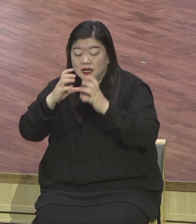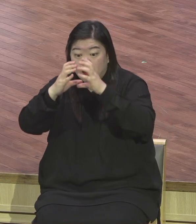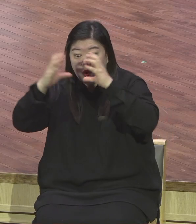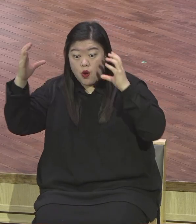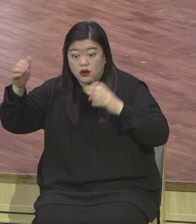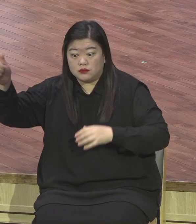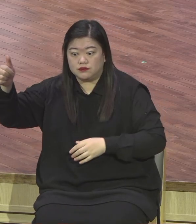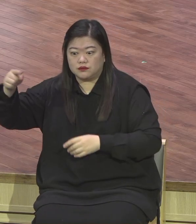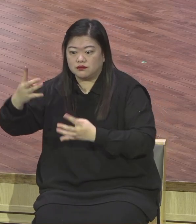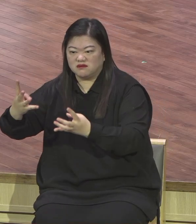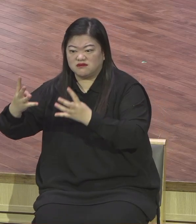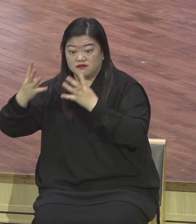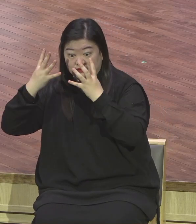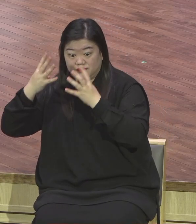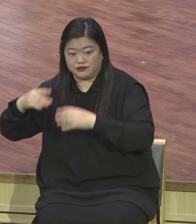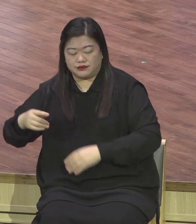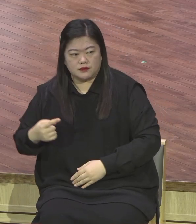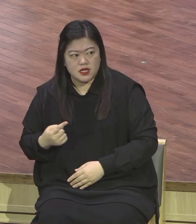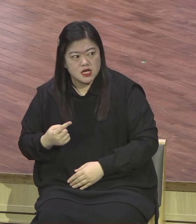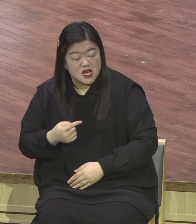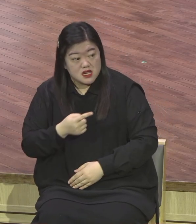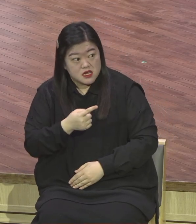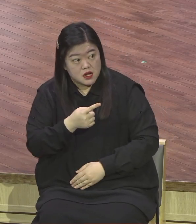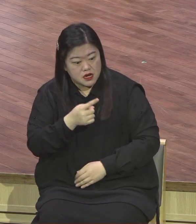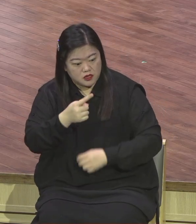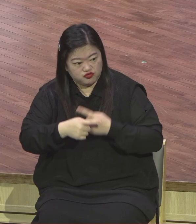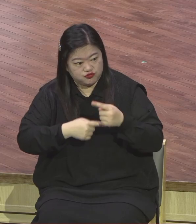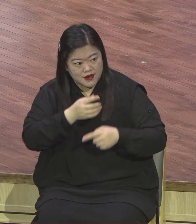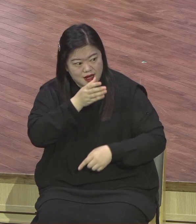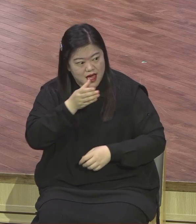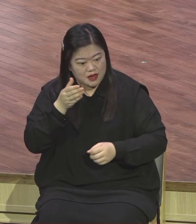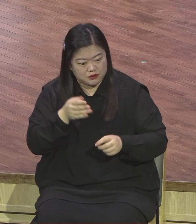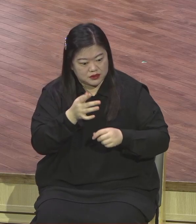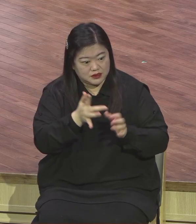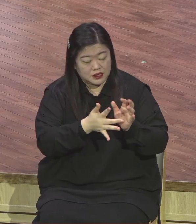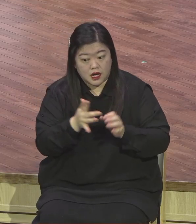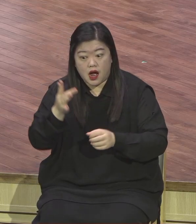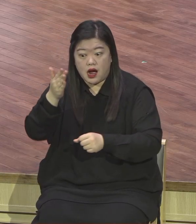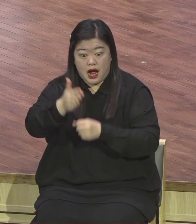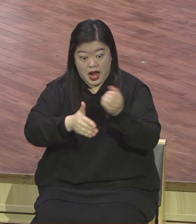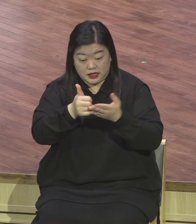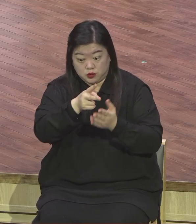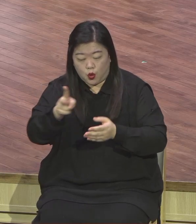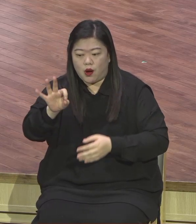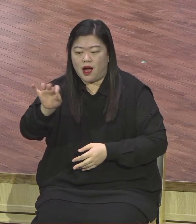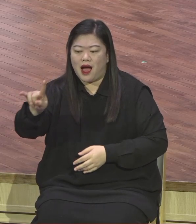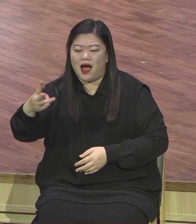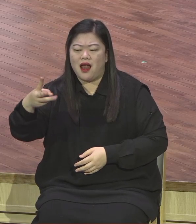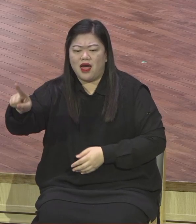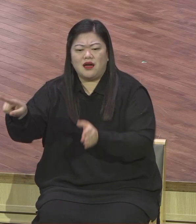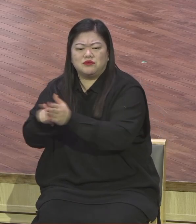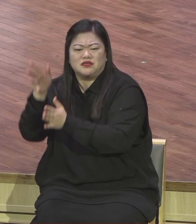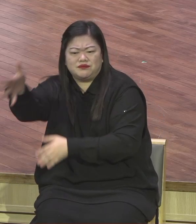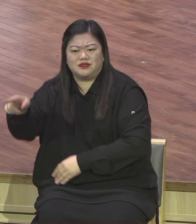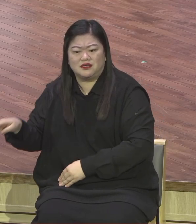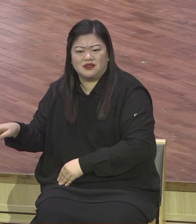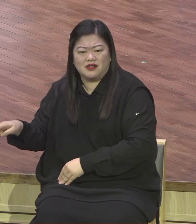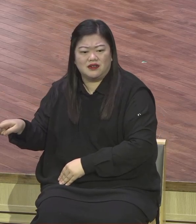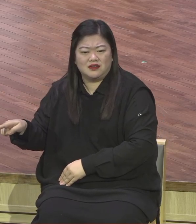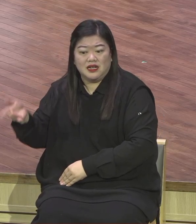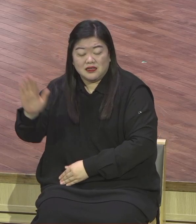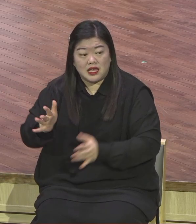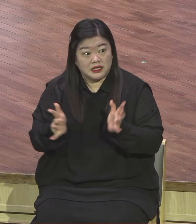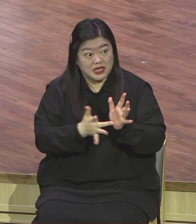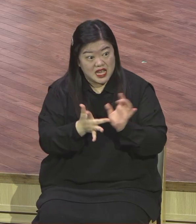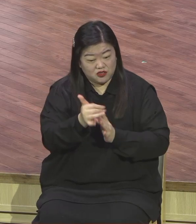왔대요 사자 머리를 해가지고 사자 같은 똑 사자 같아요 이런 놈이 하러 와가지고 자기가 어떻게 들어왔지 뉴스가 막 났기 때문에